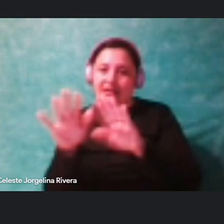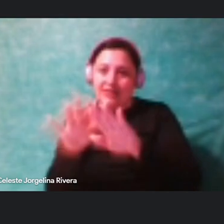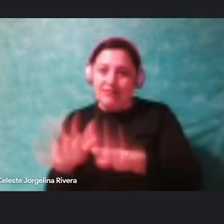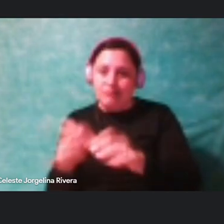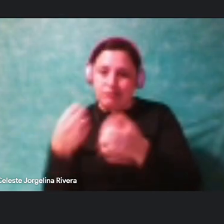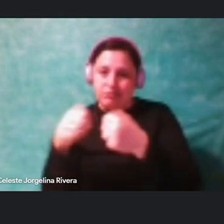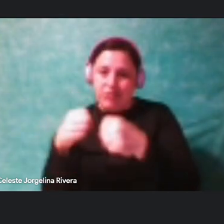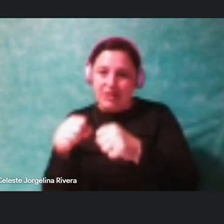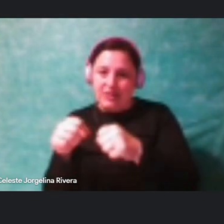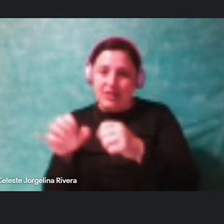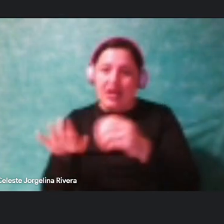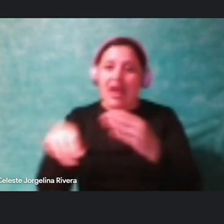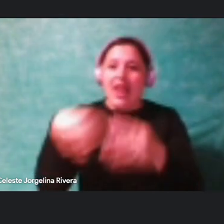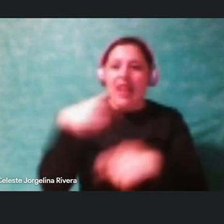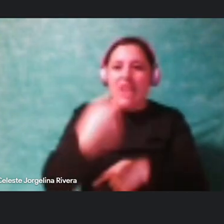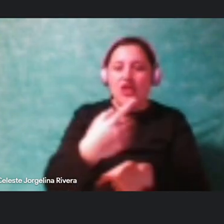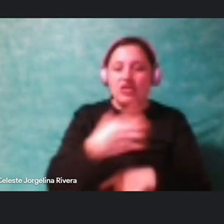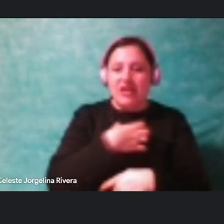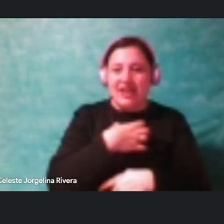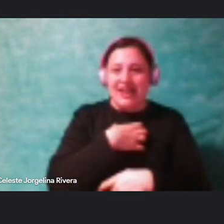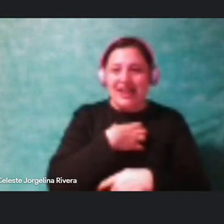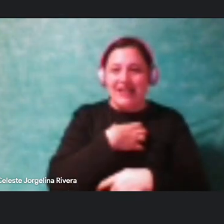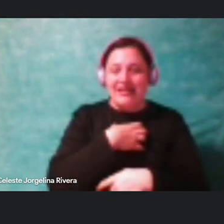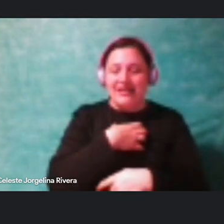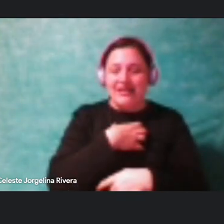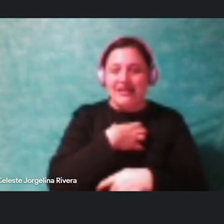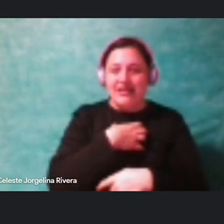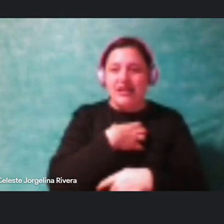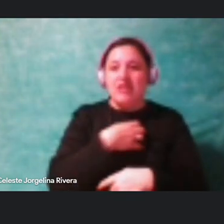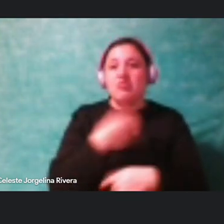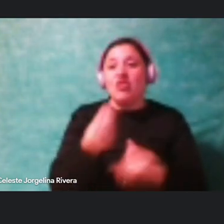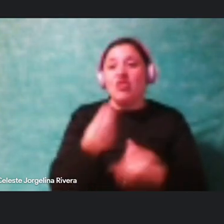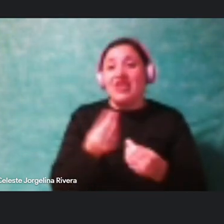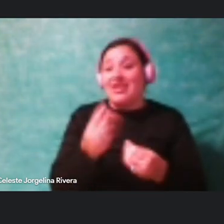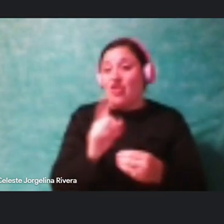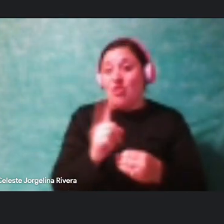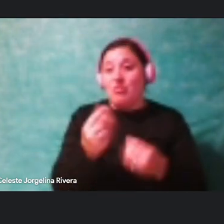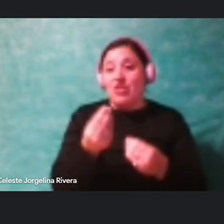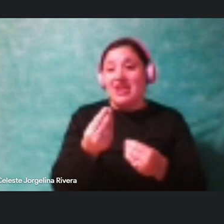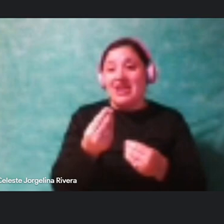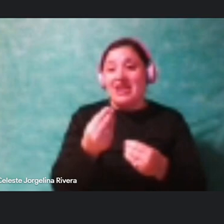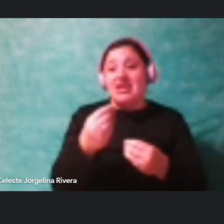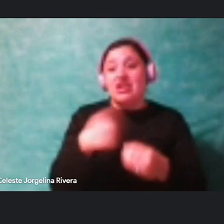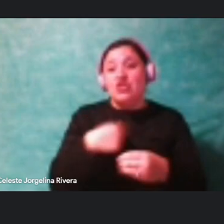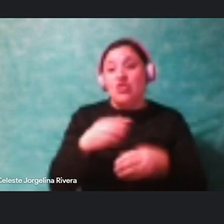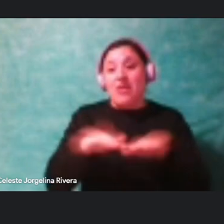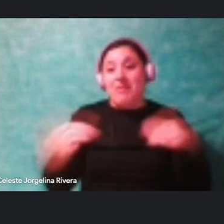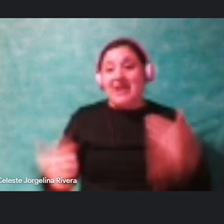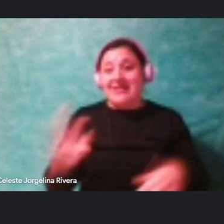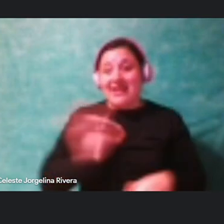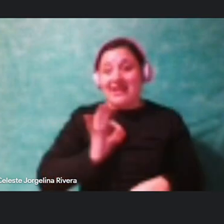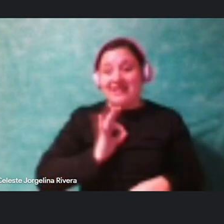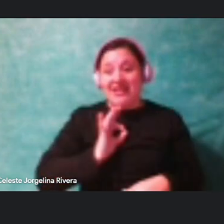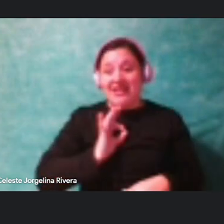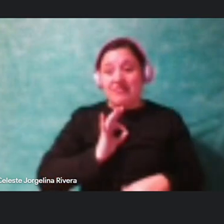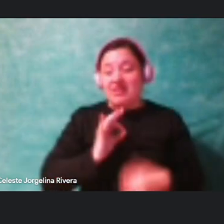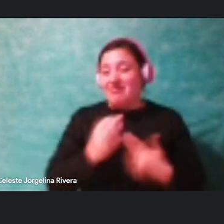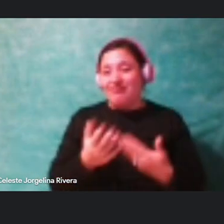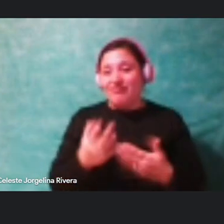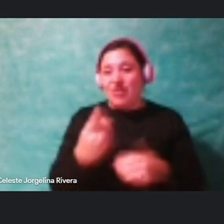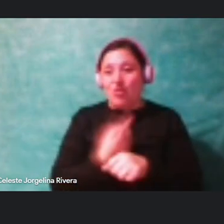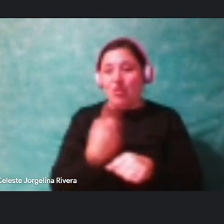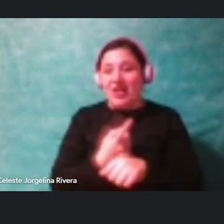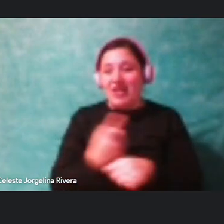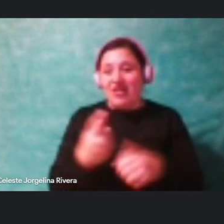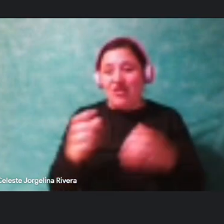clase, pero no vamos a dar clases, vamos a estar tomando finales. Van a tener un parcial y en